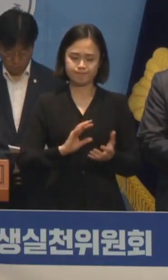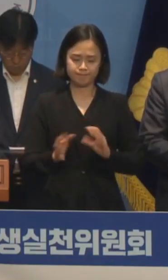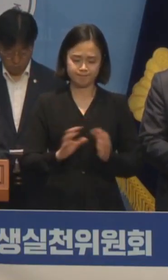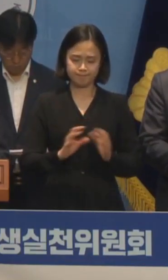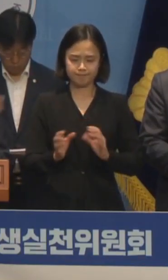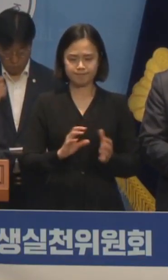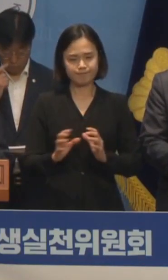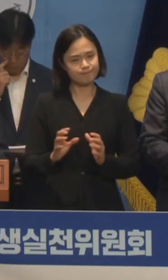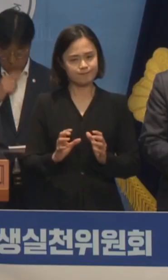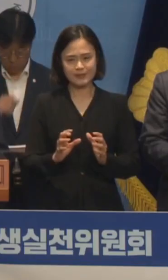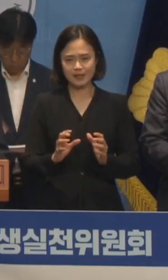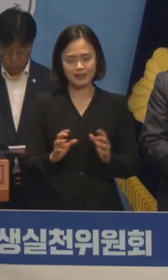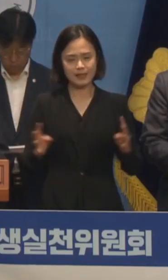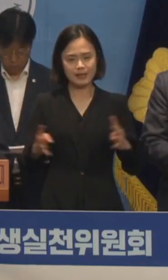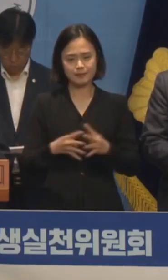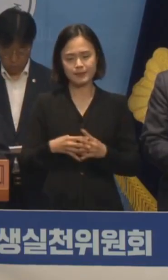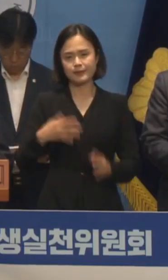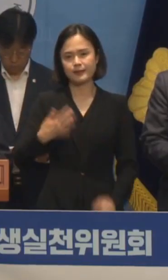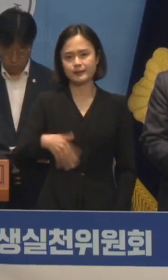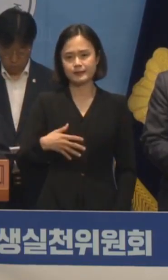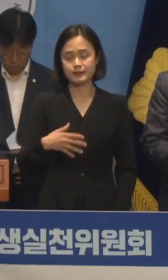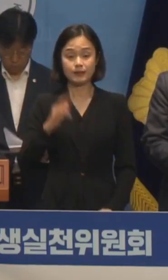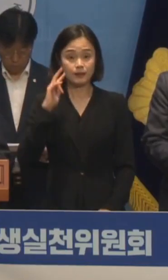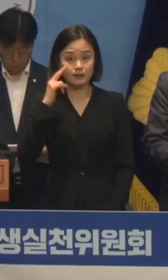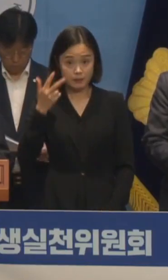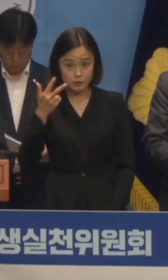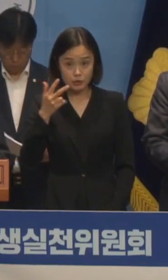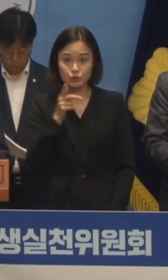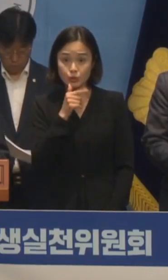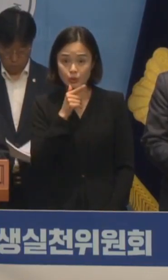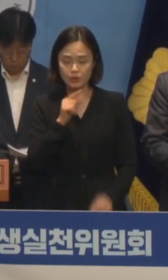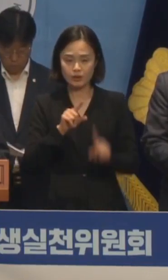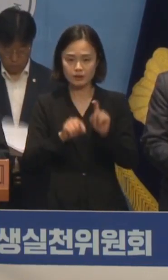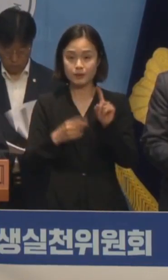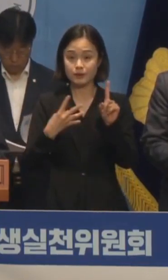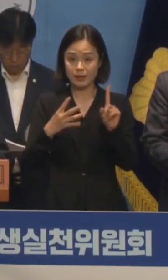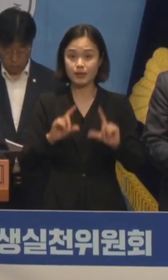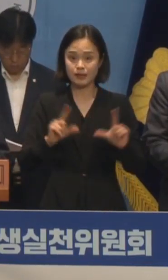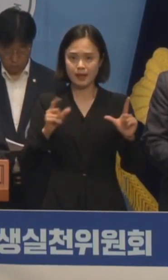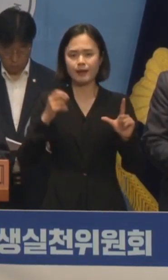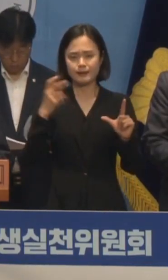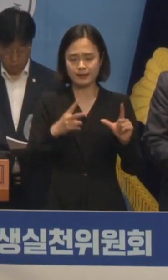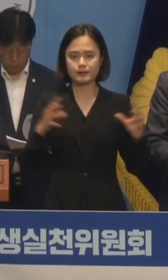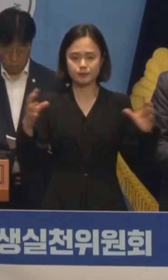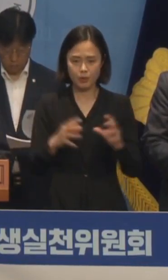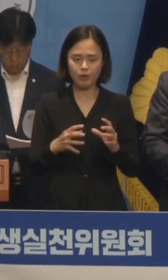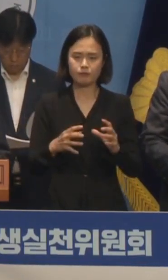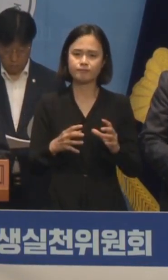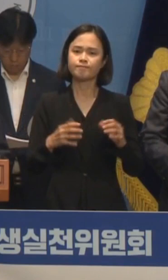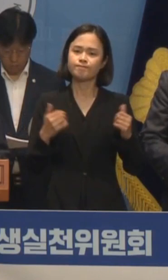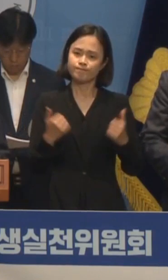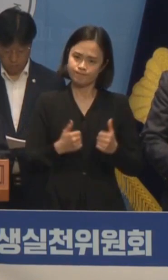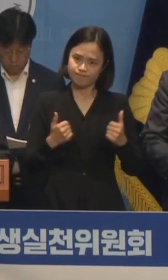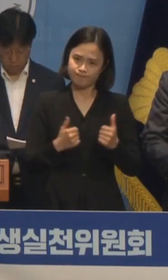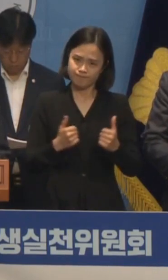했었지만 다음 주 월요일 11월 4일에 상생협의회를 최종적으로 한 번 더 가진다고